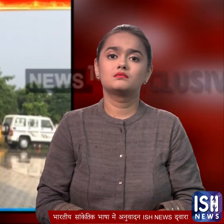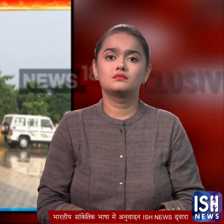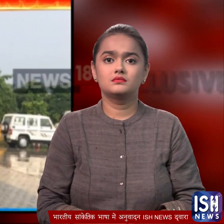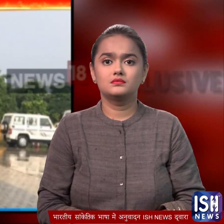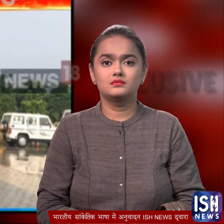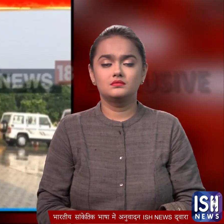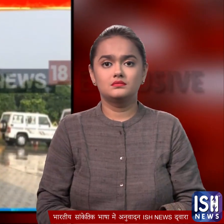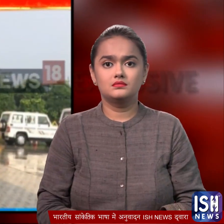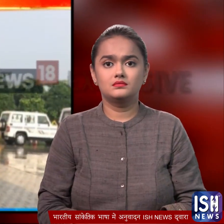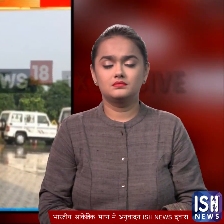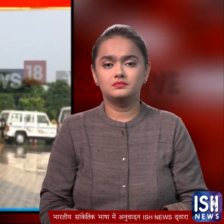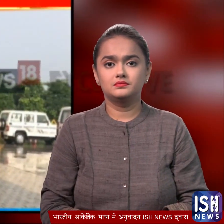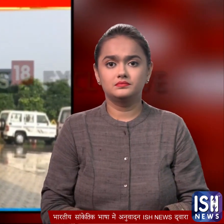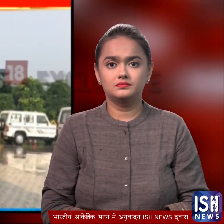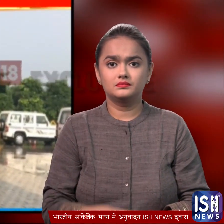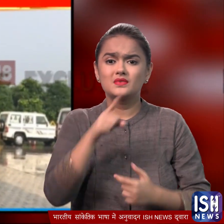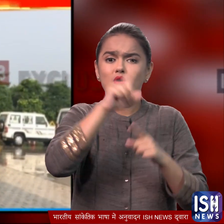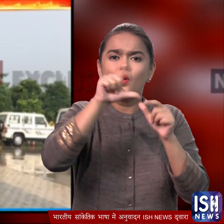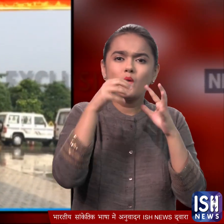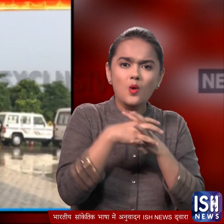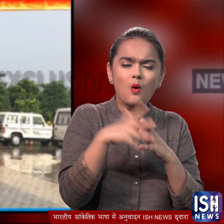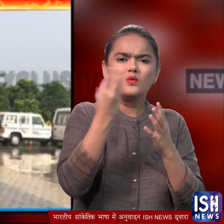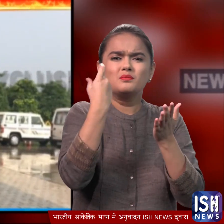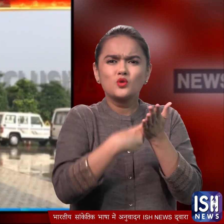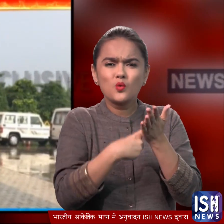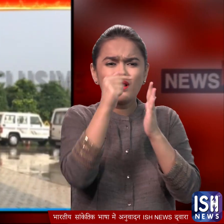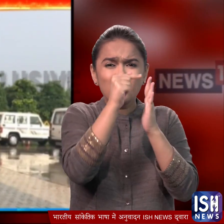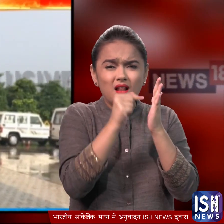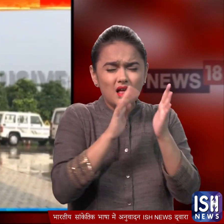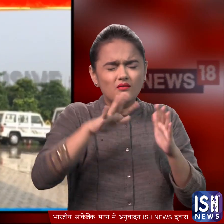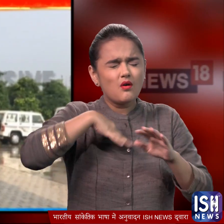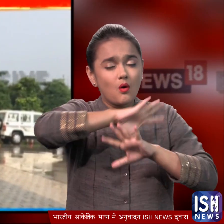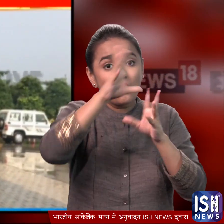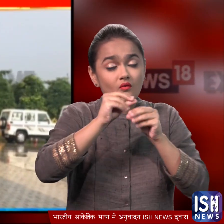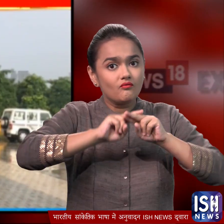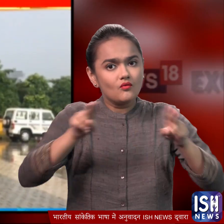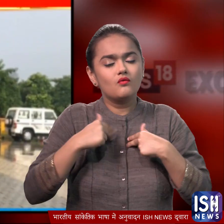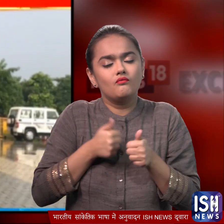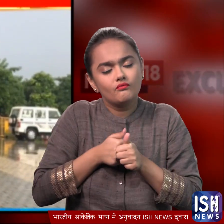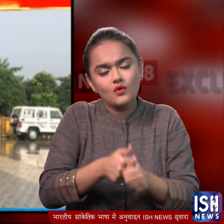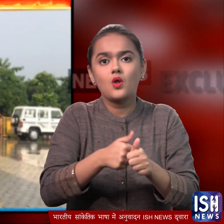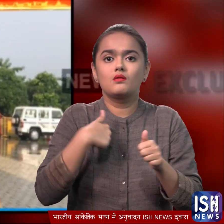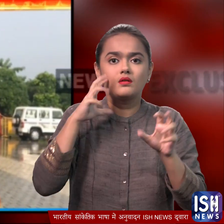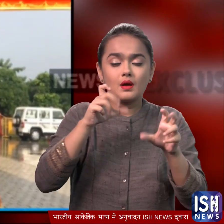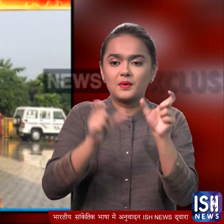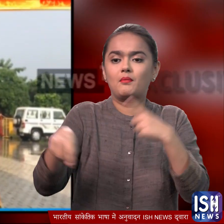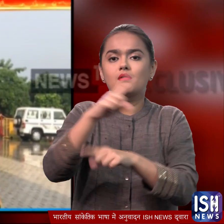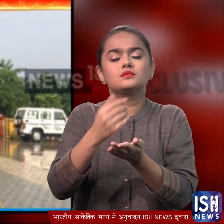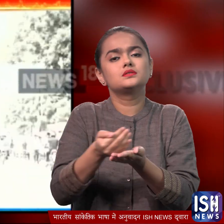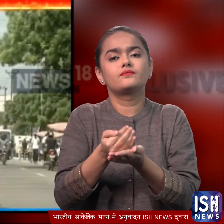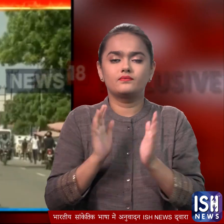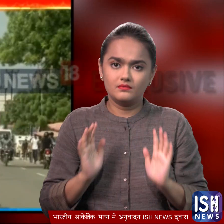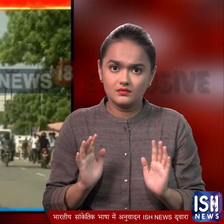के दृष्टिगत, सुरक्षा के दृष्टिगत और लॉ एंड ऑर्डर के दृष्टिगत जितने भी महत्वपूर्ण पॉइंट हैं, उन सभी पर पर्याप्त मात्रा में सुरक्षा बल तैनात